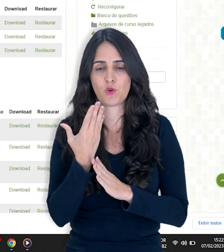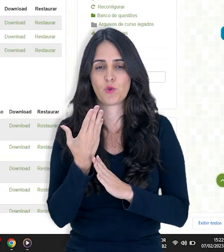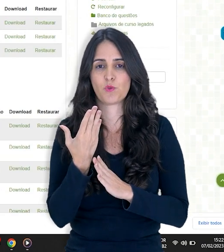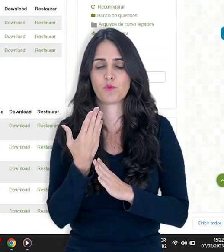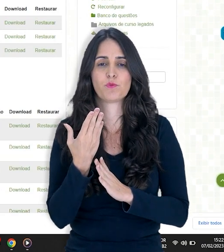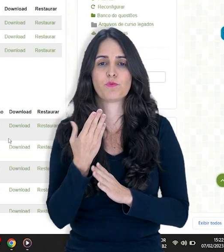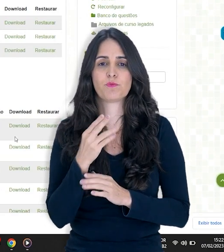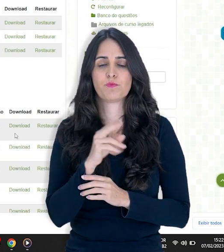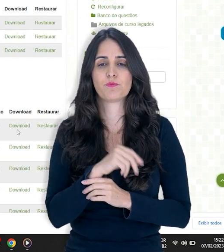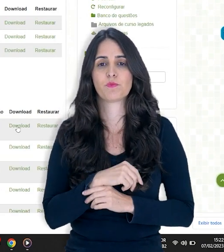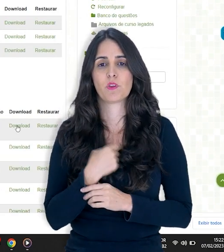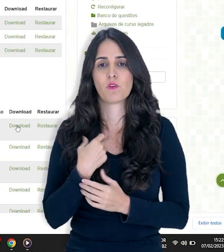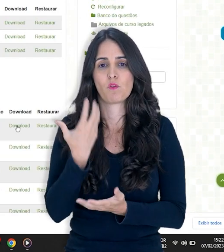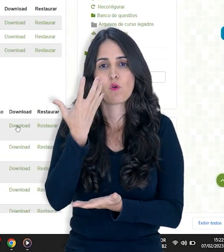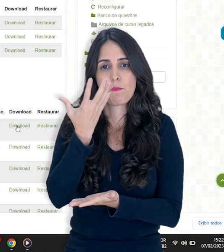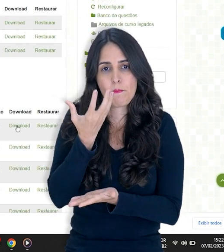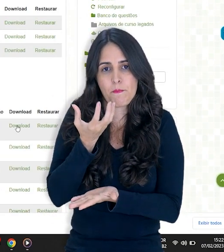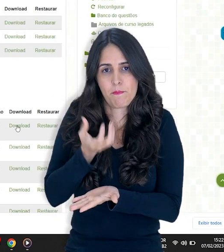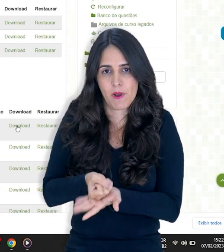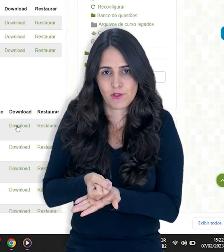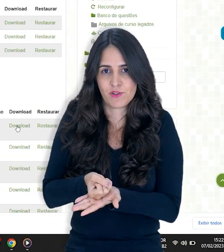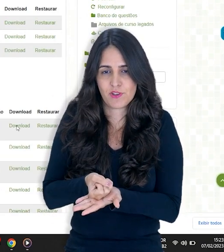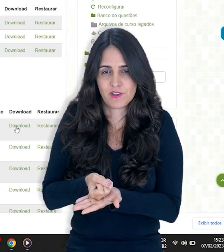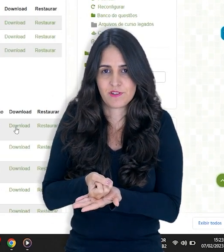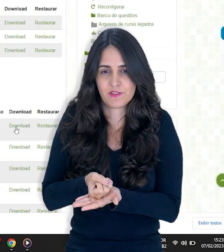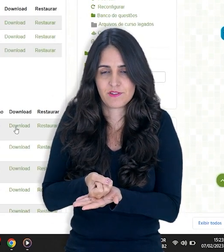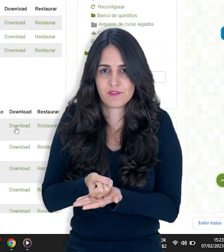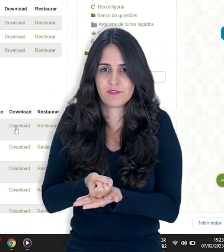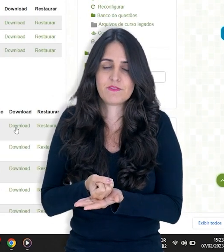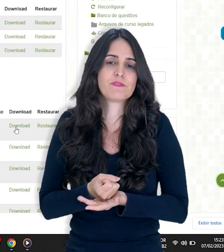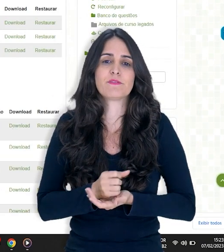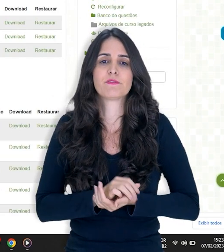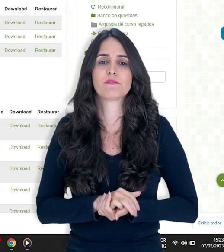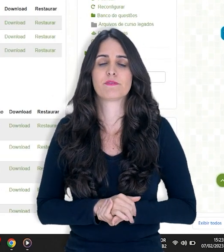gerado. Eu vou fazer download dele